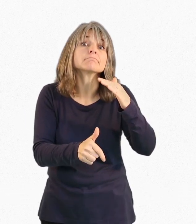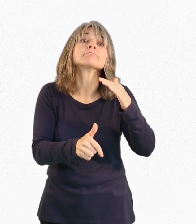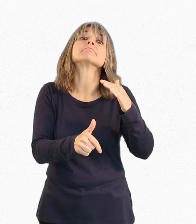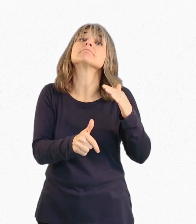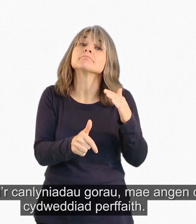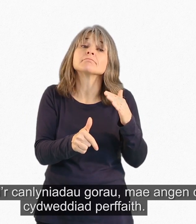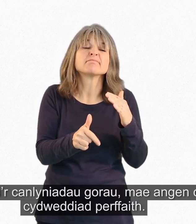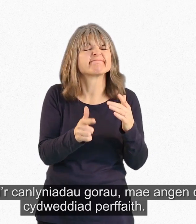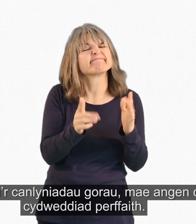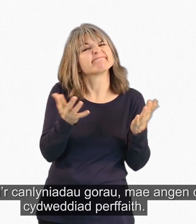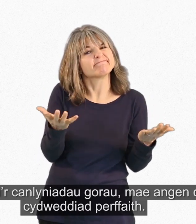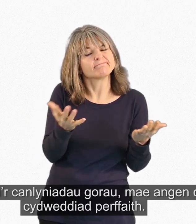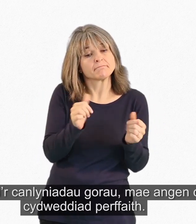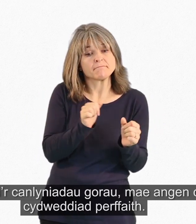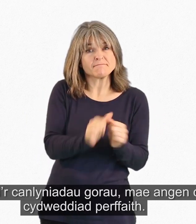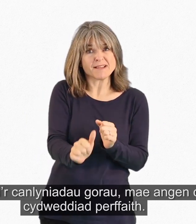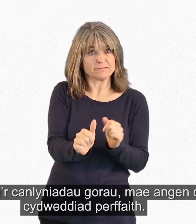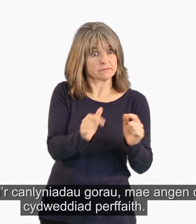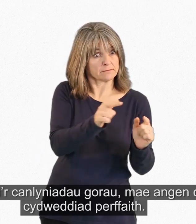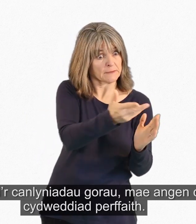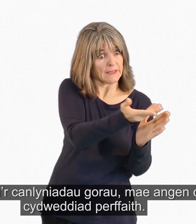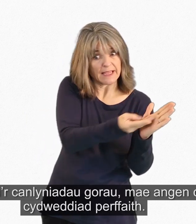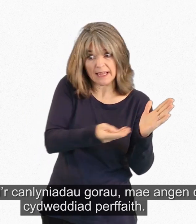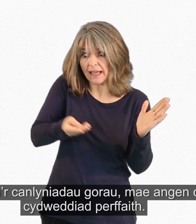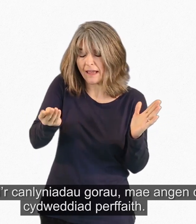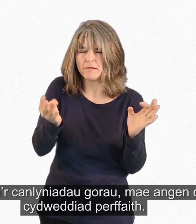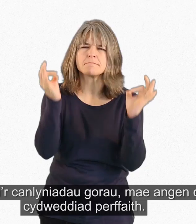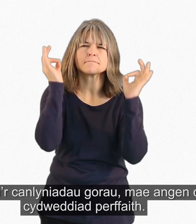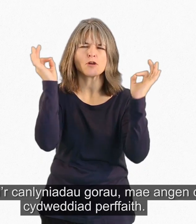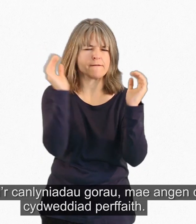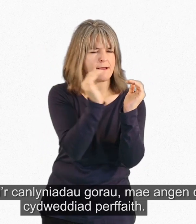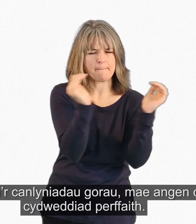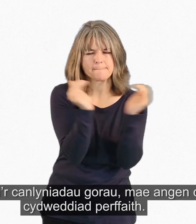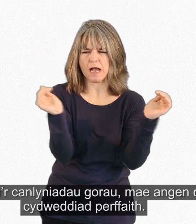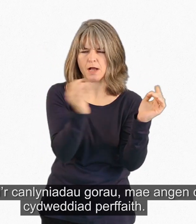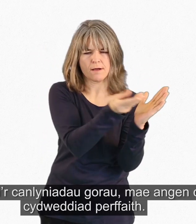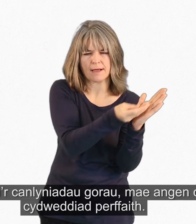I sicrhau'r canlyniadau gorau, mae angen cael cydweddiad perffaith.